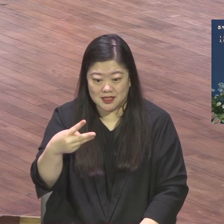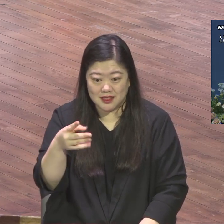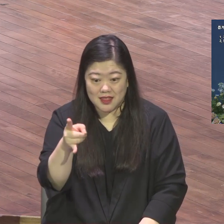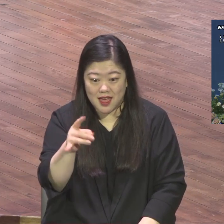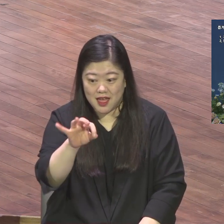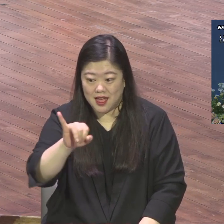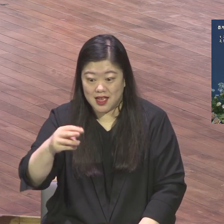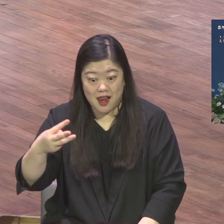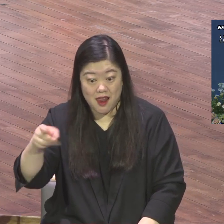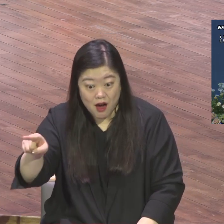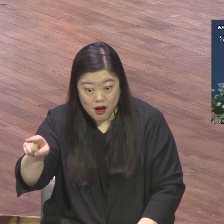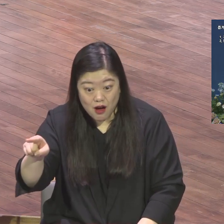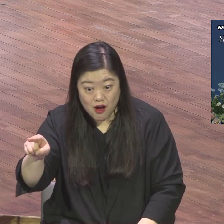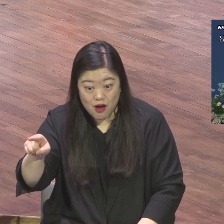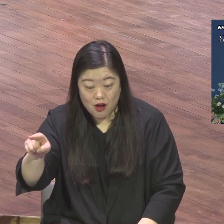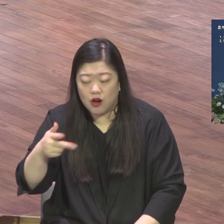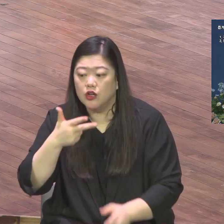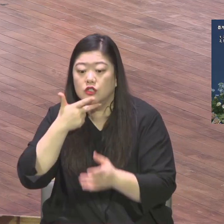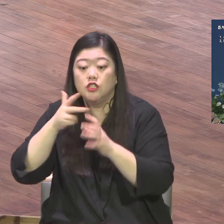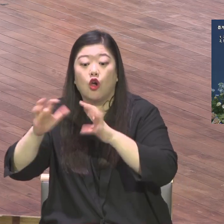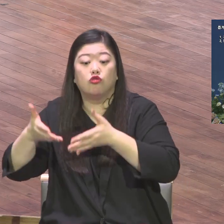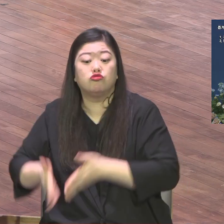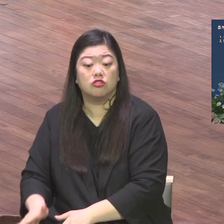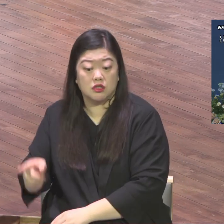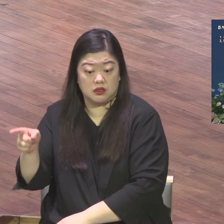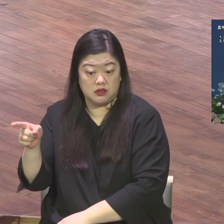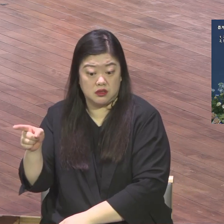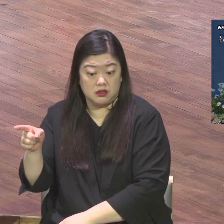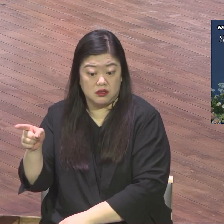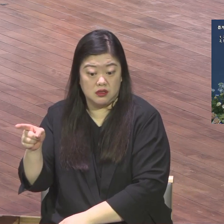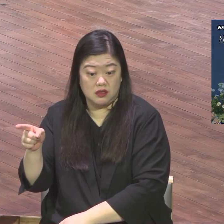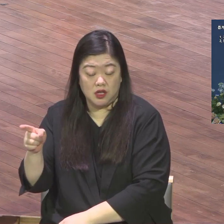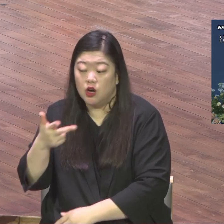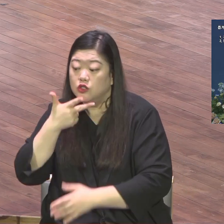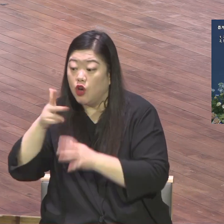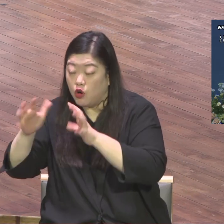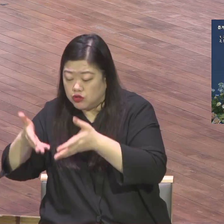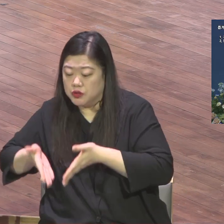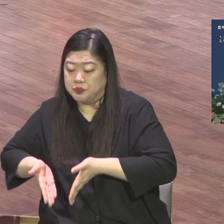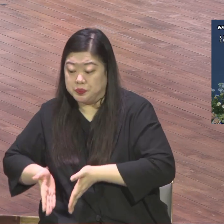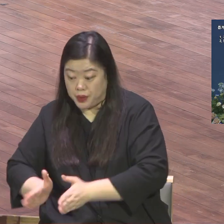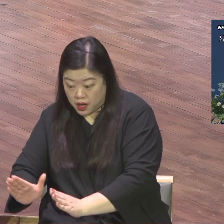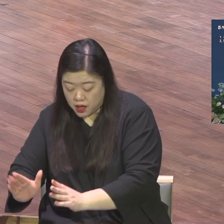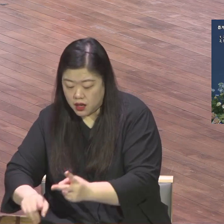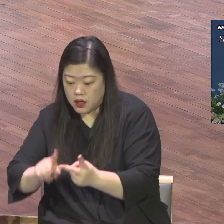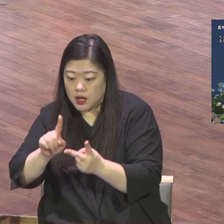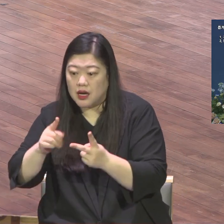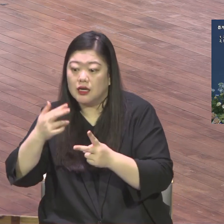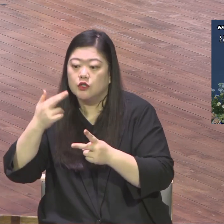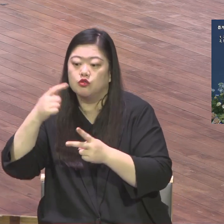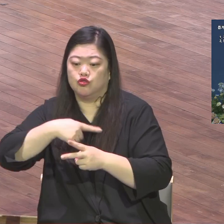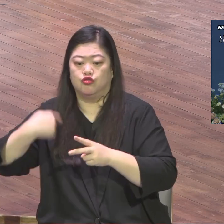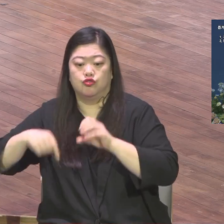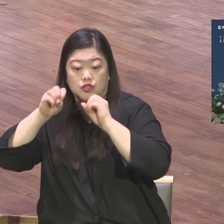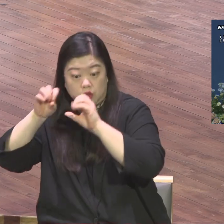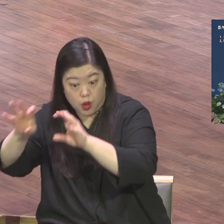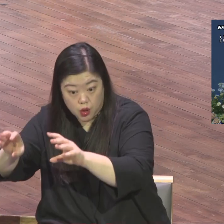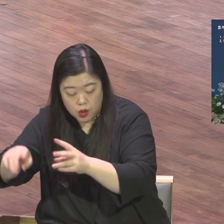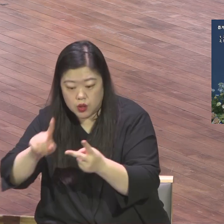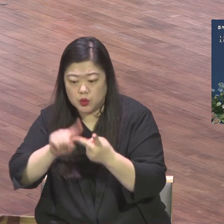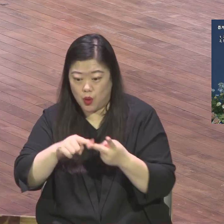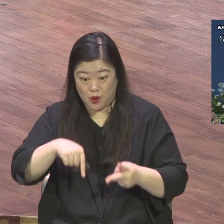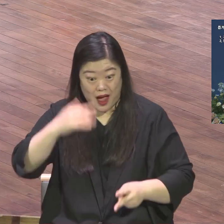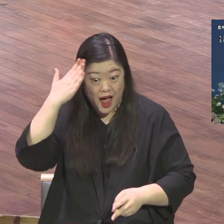테일러 중국 선교 아버지. 그리고 우리나라에 와가지고 순교에 별렸던 토마스 다 영국 사람들 영국